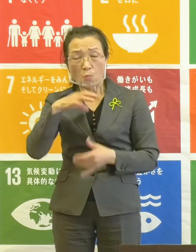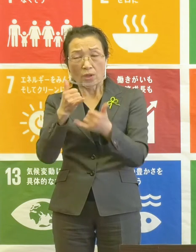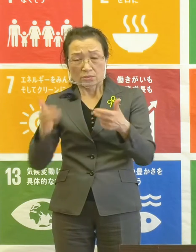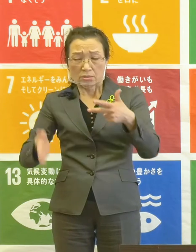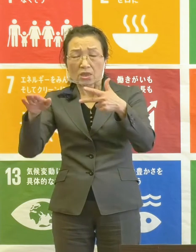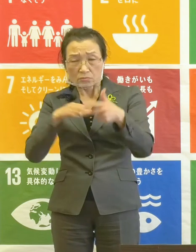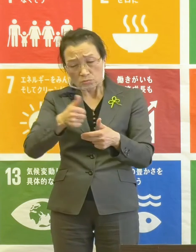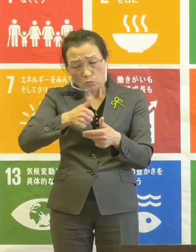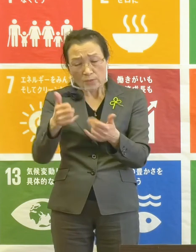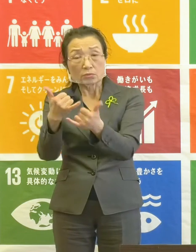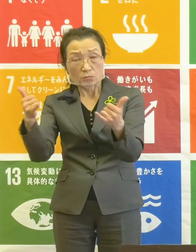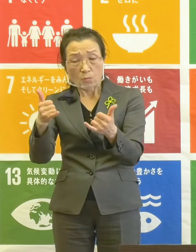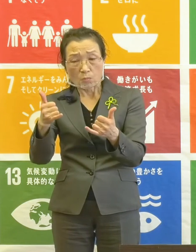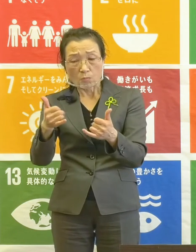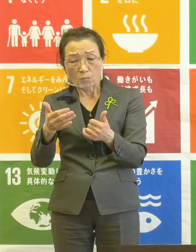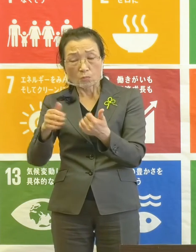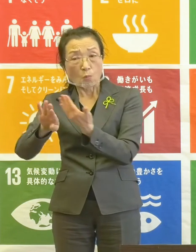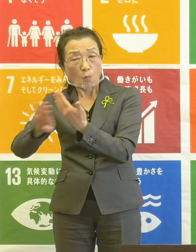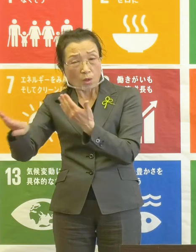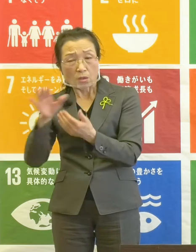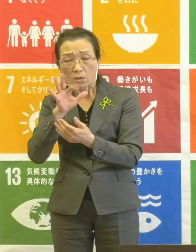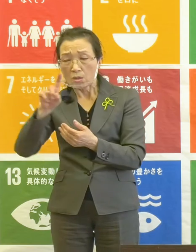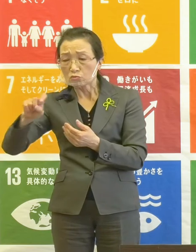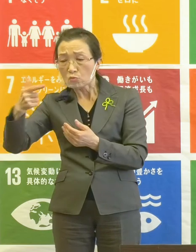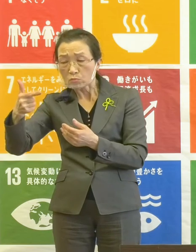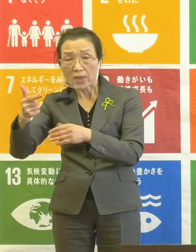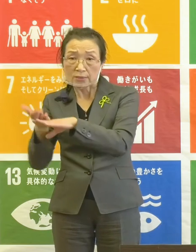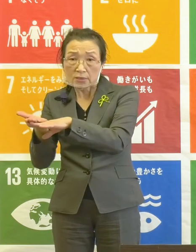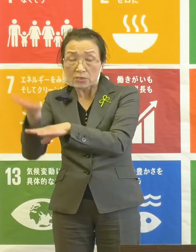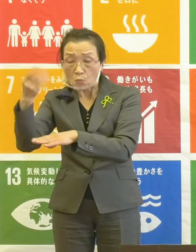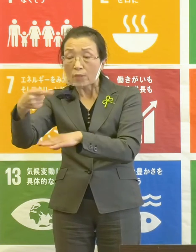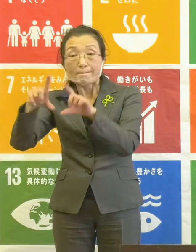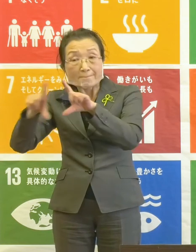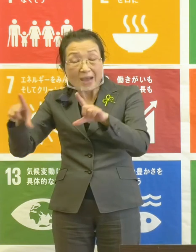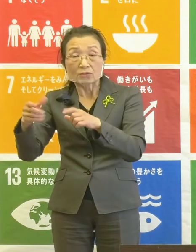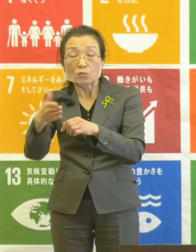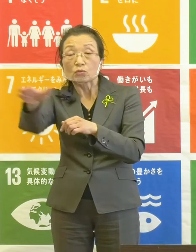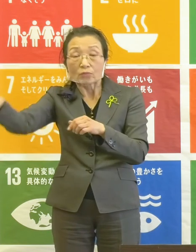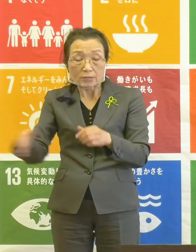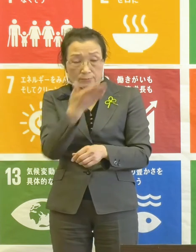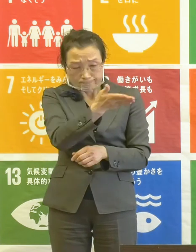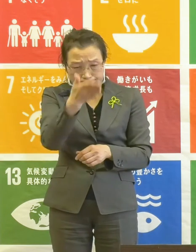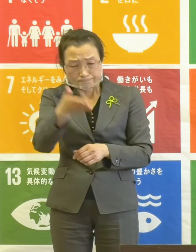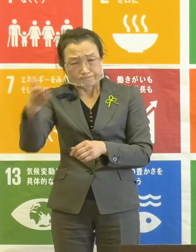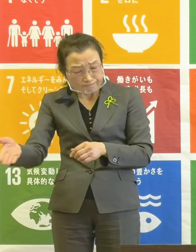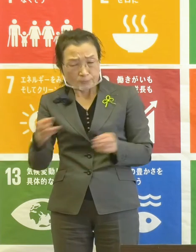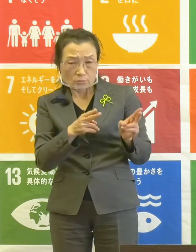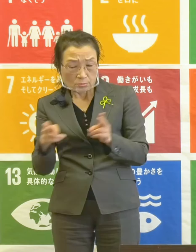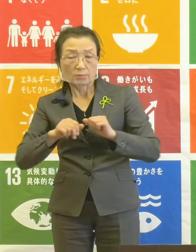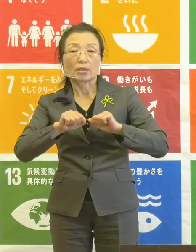方、そしてそれ以外の16歳以上の一般の方を対象に行っていきます